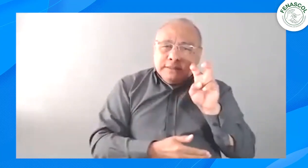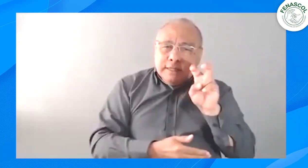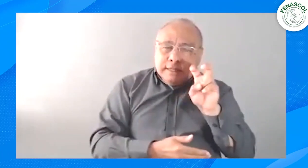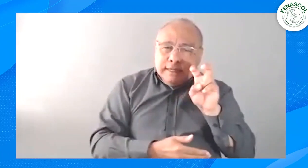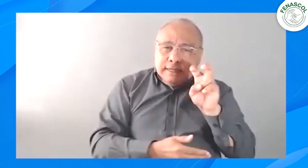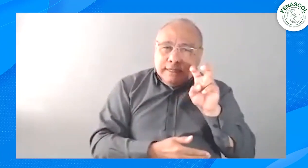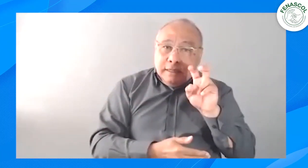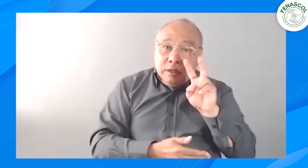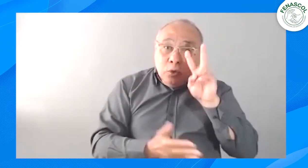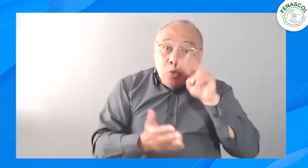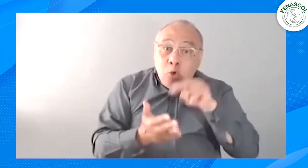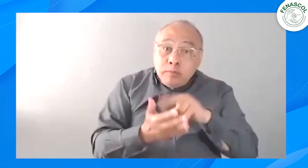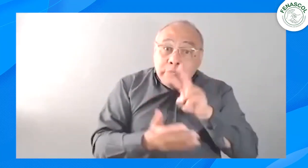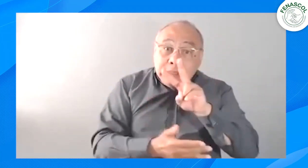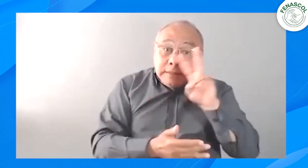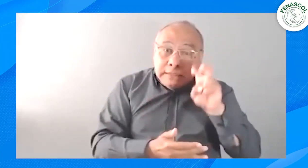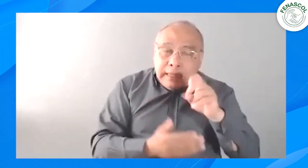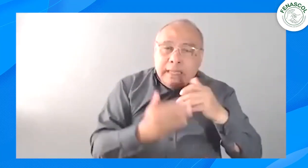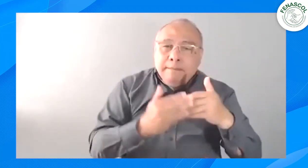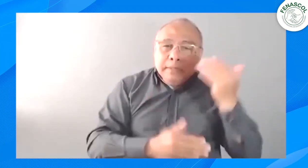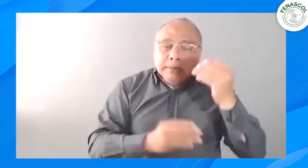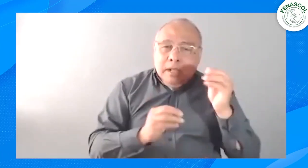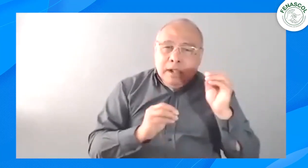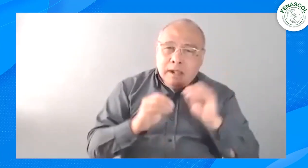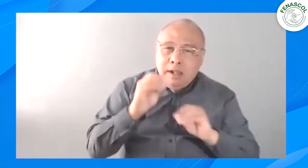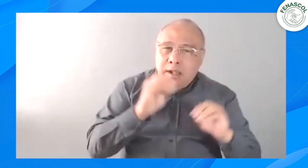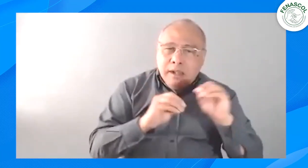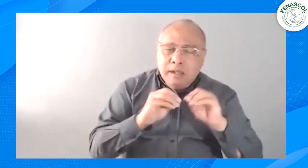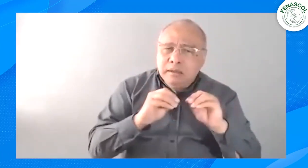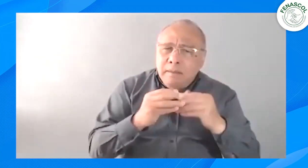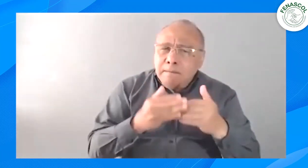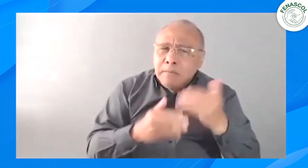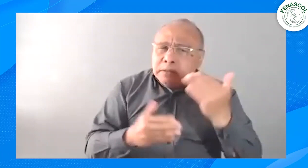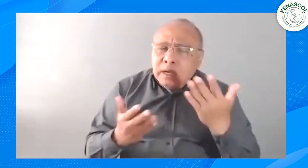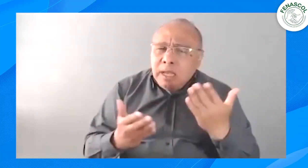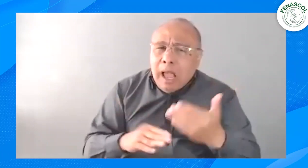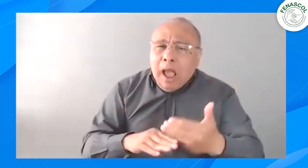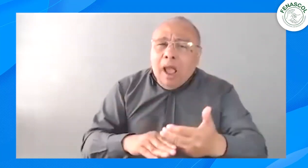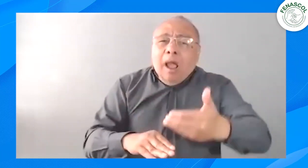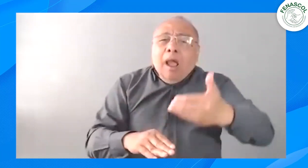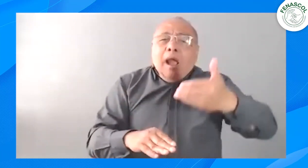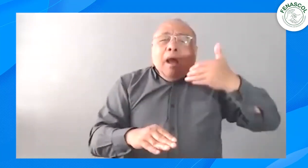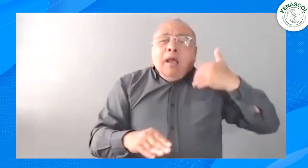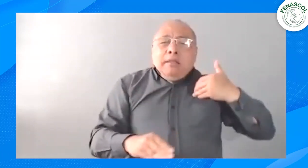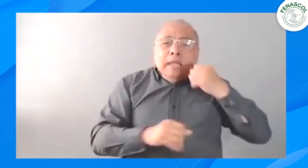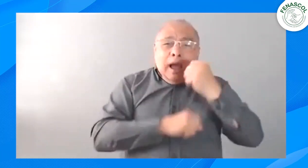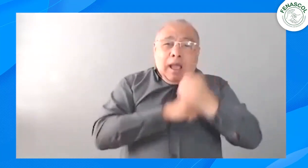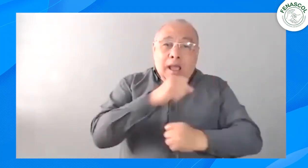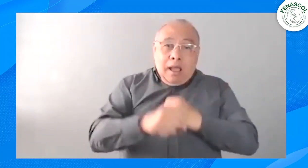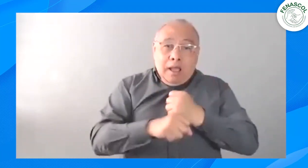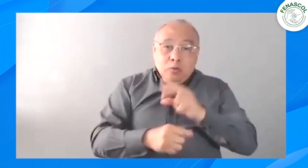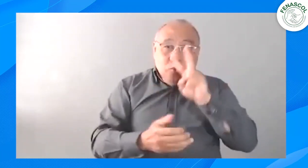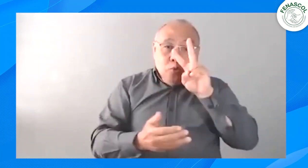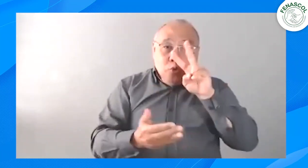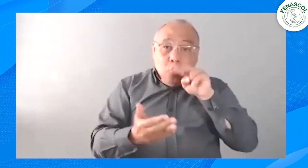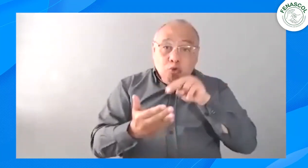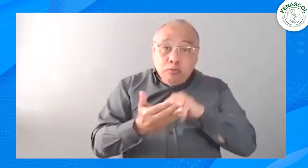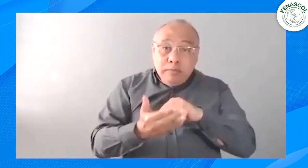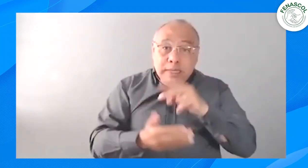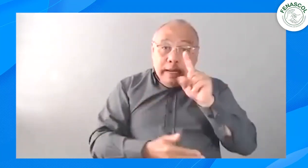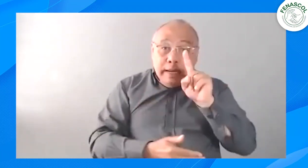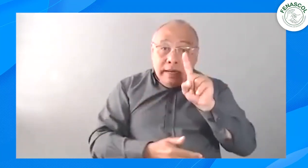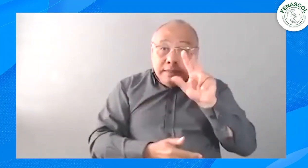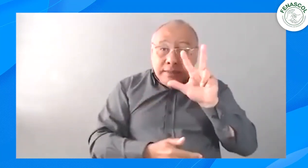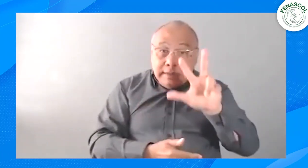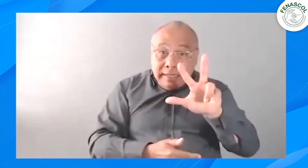2017 se empezó a hacer este trabajo porque pues previamente también en 2013